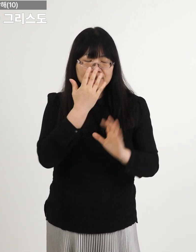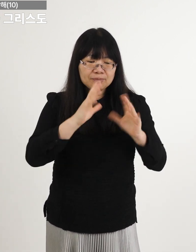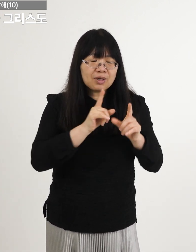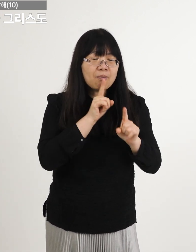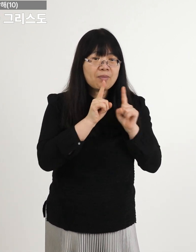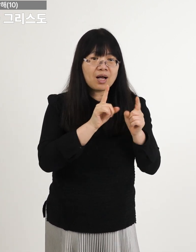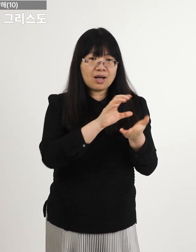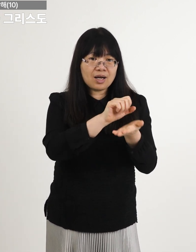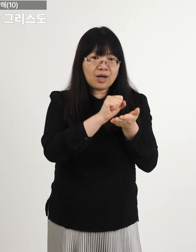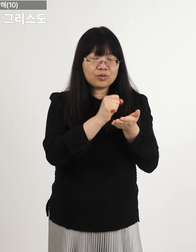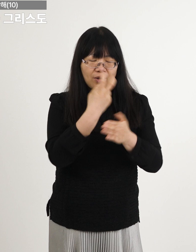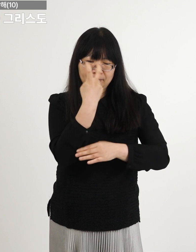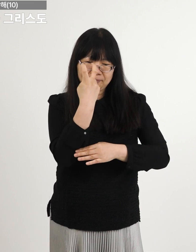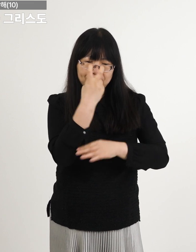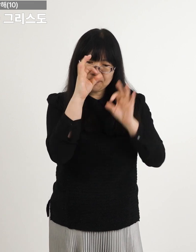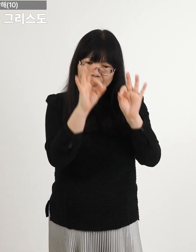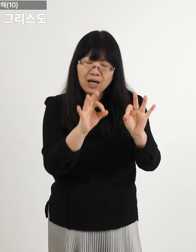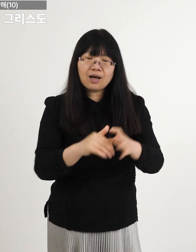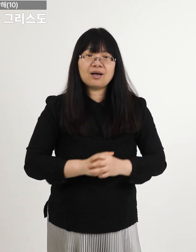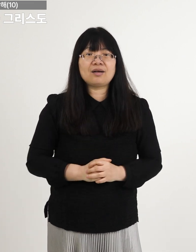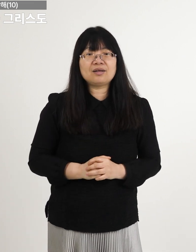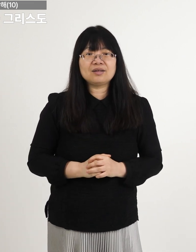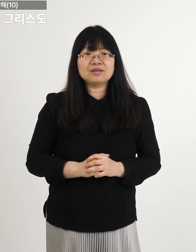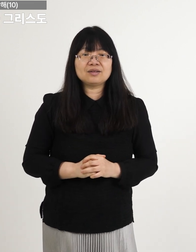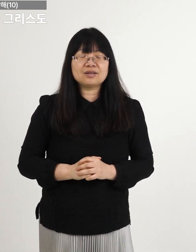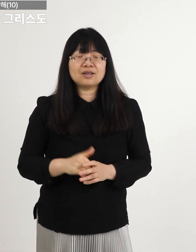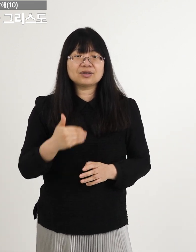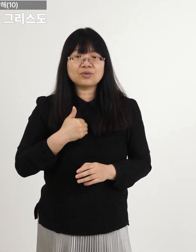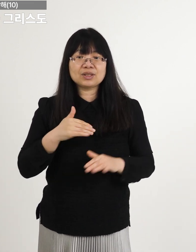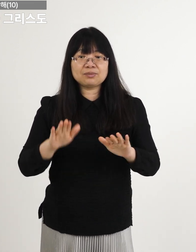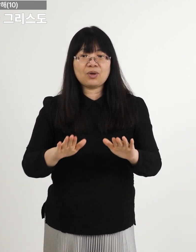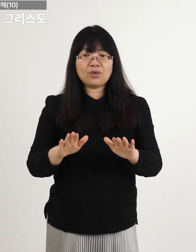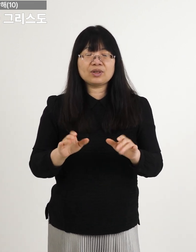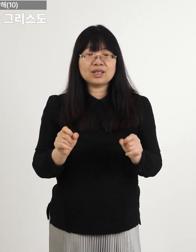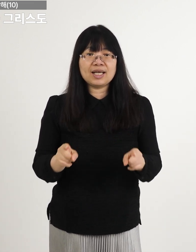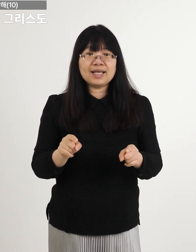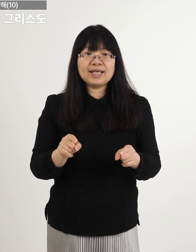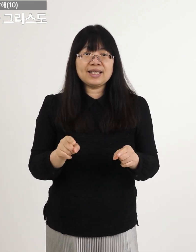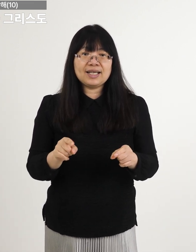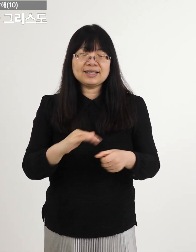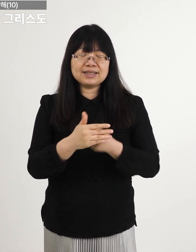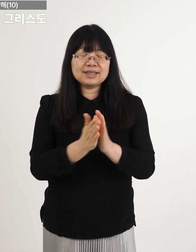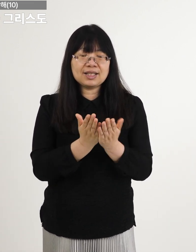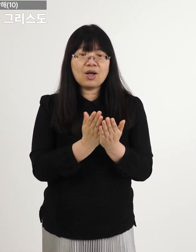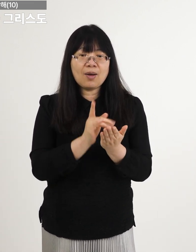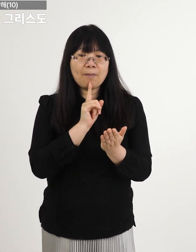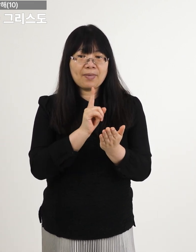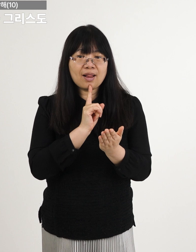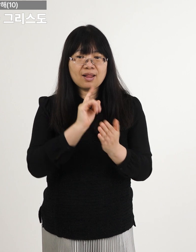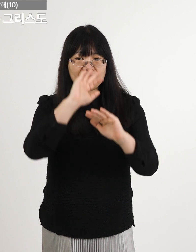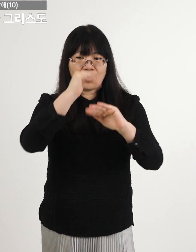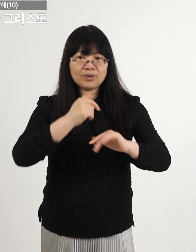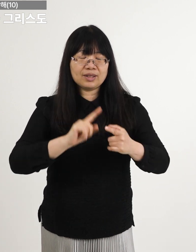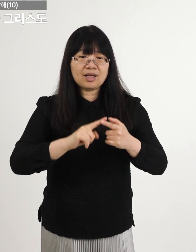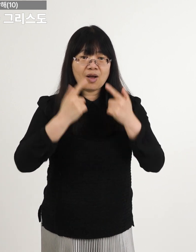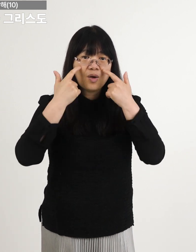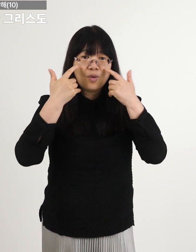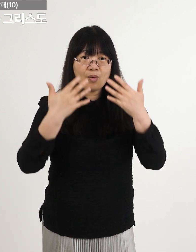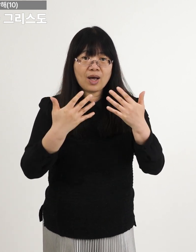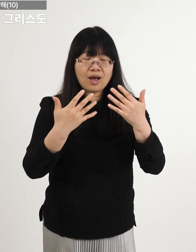쭉 검토를 해봤는데, 저도 이번 기회에 이 본문의 의도에 대해서